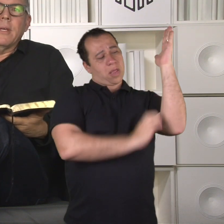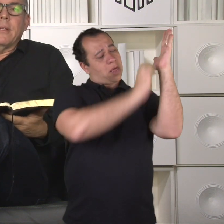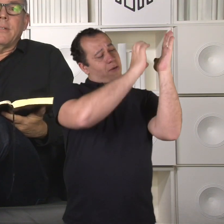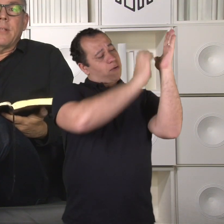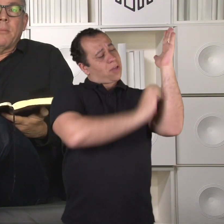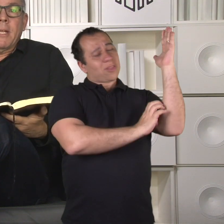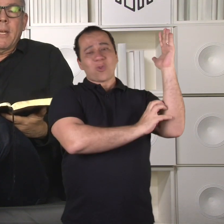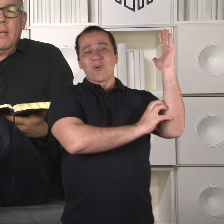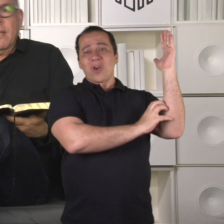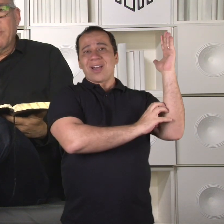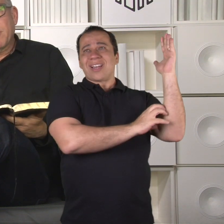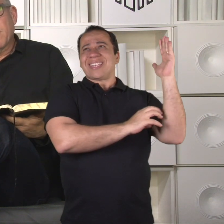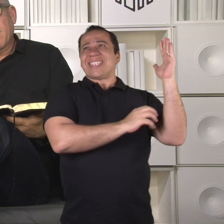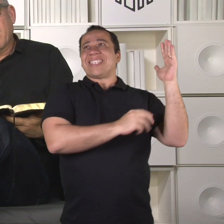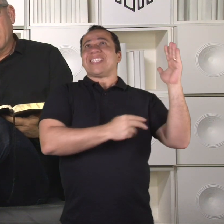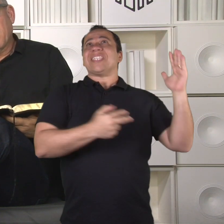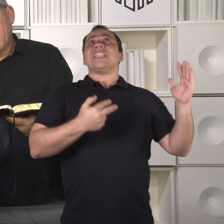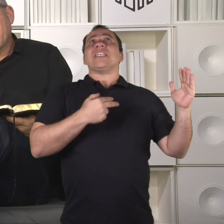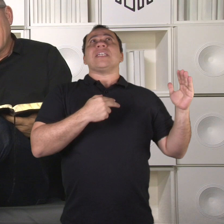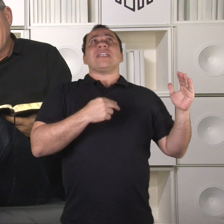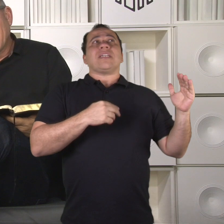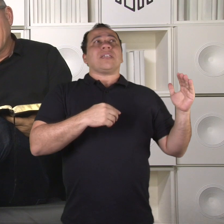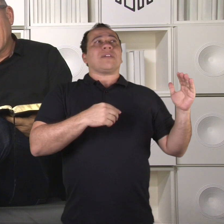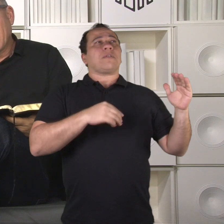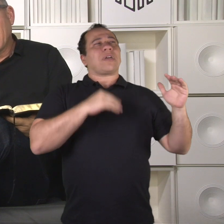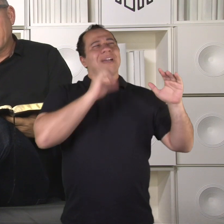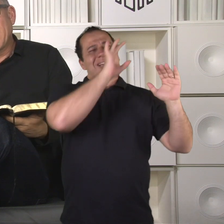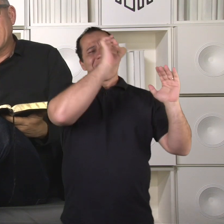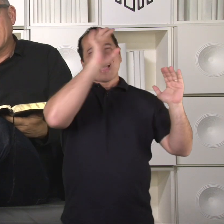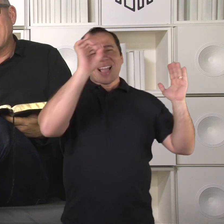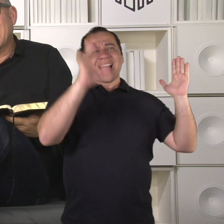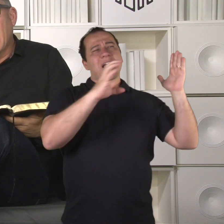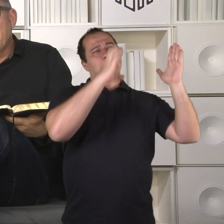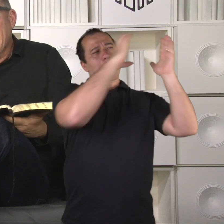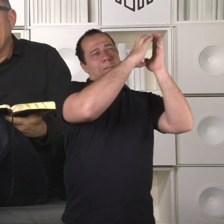descendo, de tal maneira que a pessoa que vai tomar o elevador,